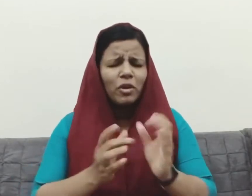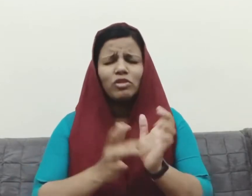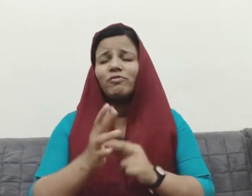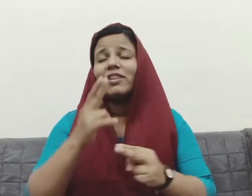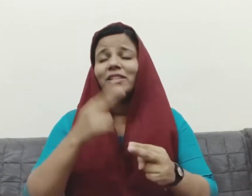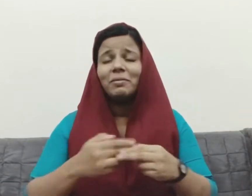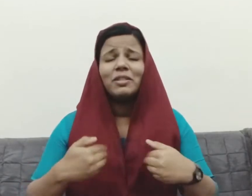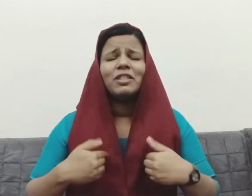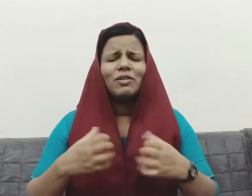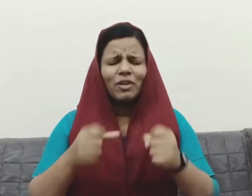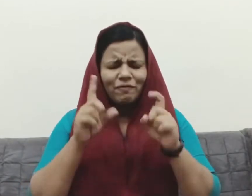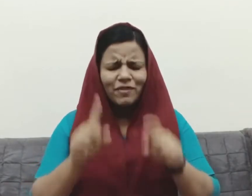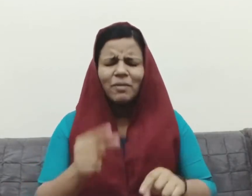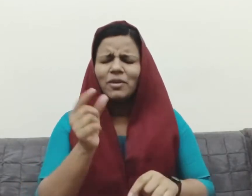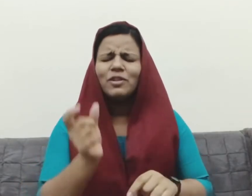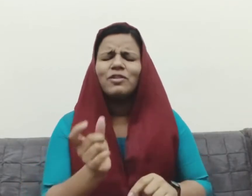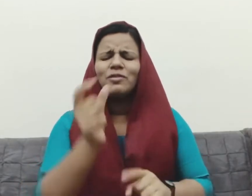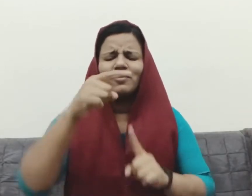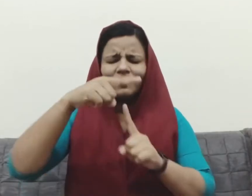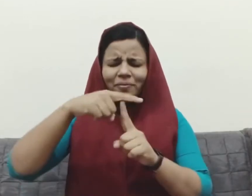നാമത്തിൽ സൗഖ്യമാകട്ടെ. യൂട്രസ് റിലേറ്റഡ് ആയിട്ടുള്ള